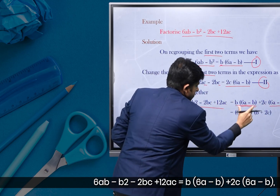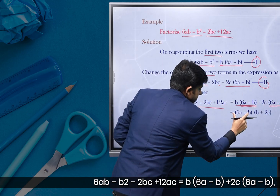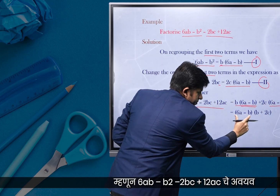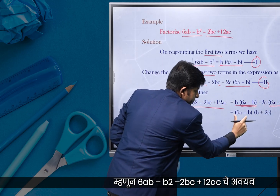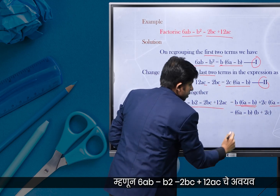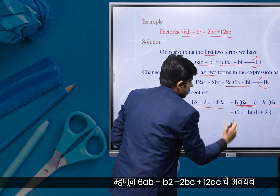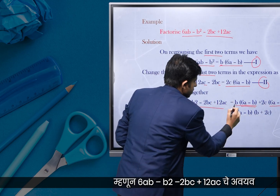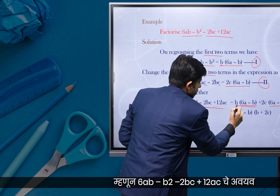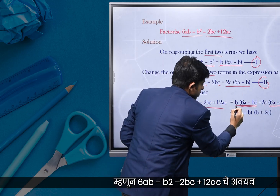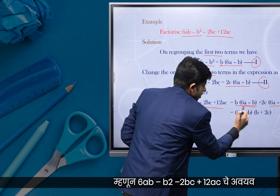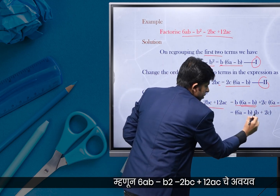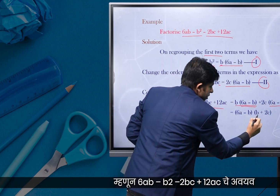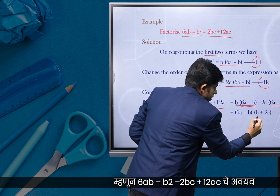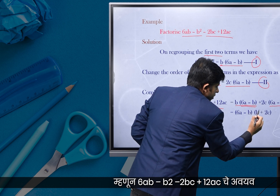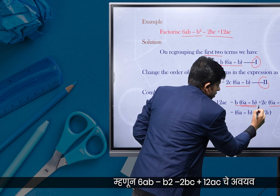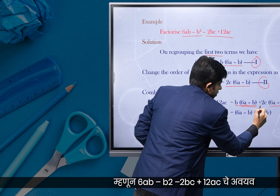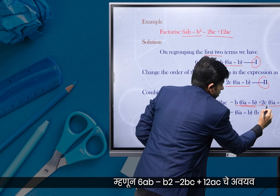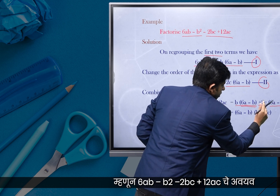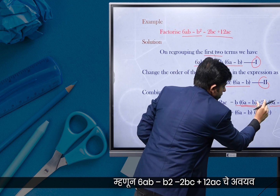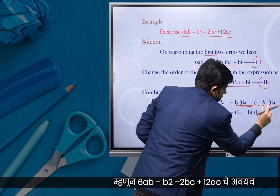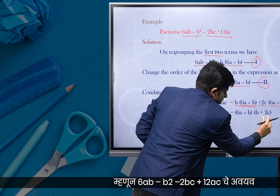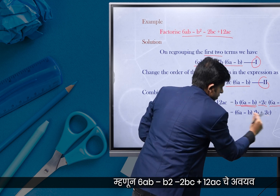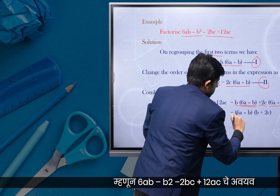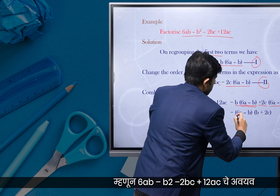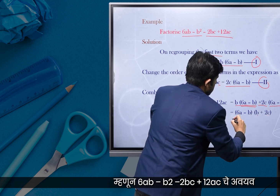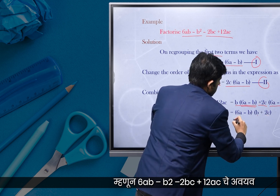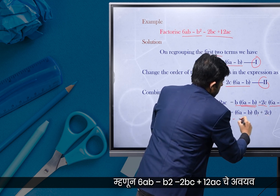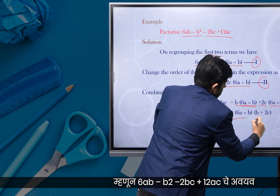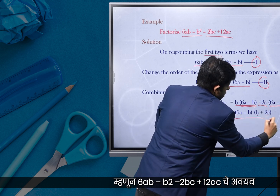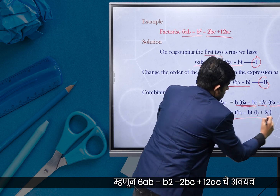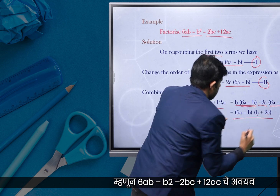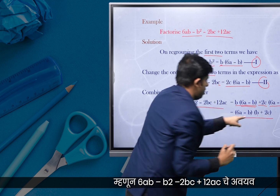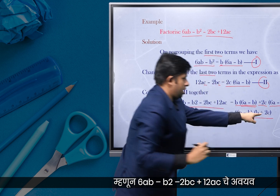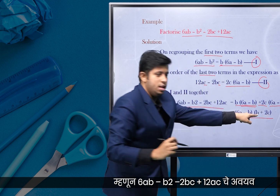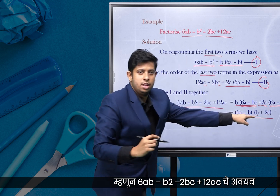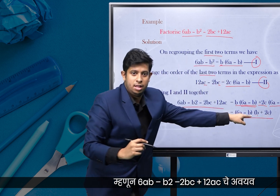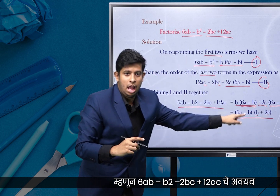म्हणून 6ab वजा b2 वजा 2bc अधिक 12ac चे अवयव